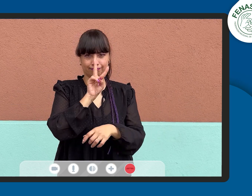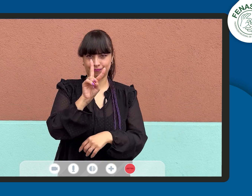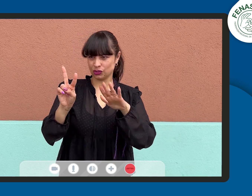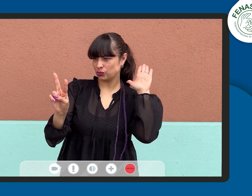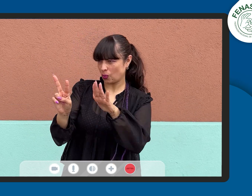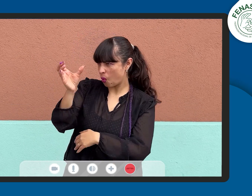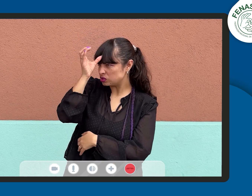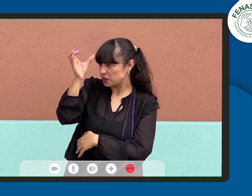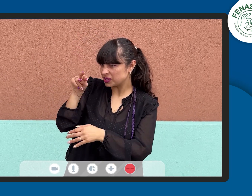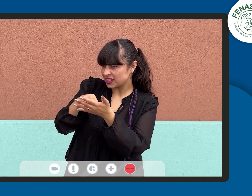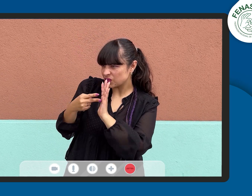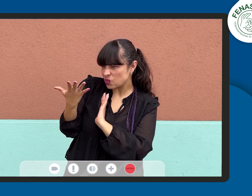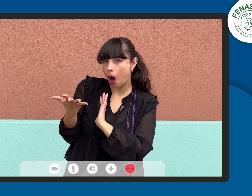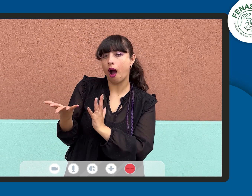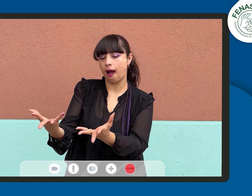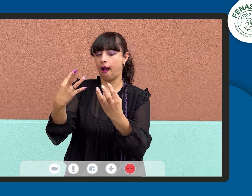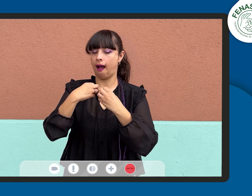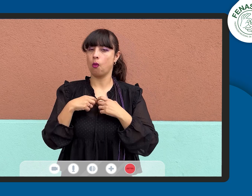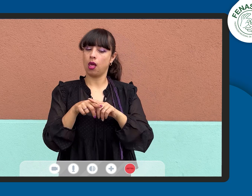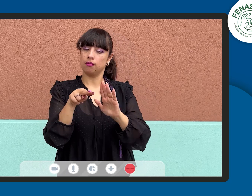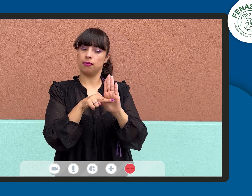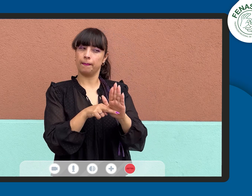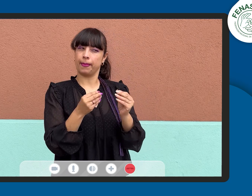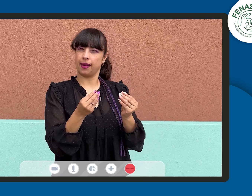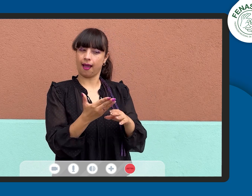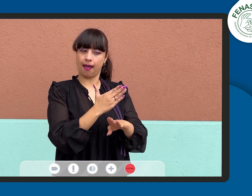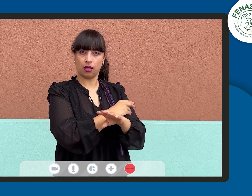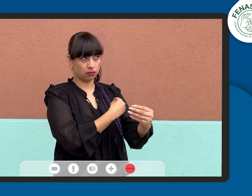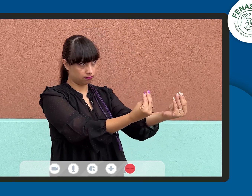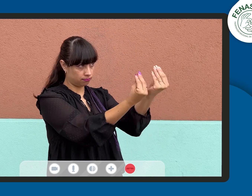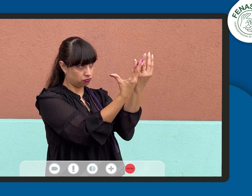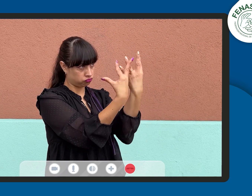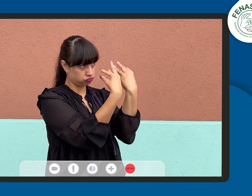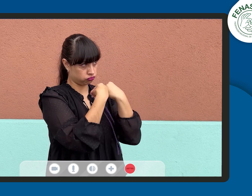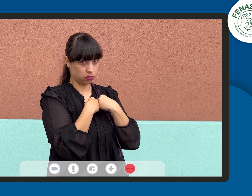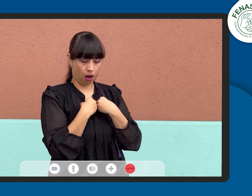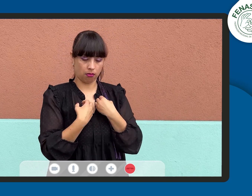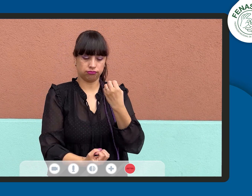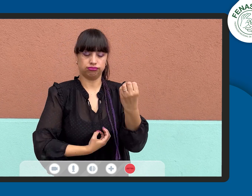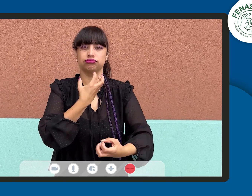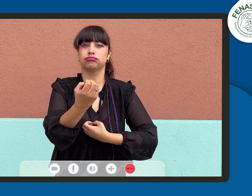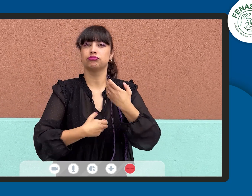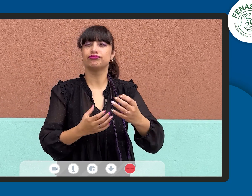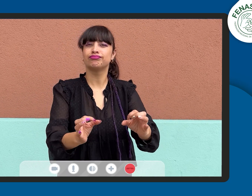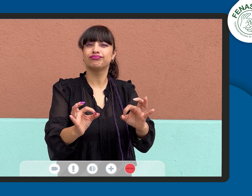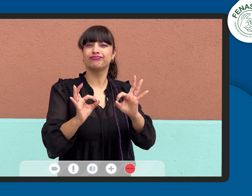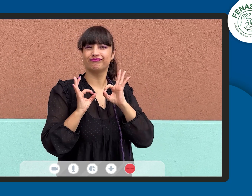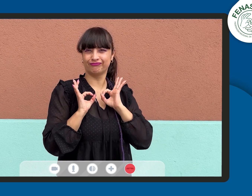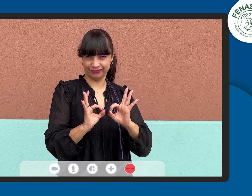deliberada. Es importante primero apropiarnos de los conceptos básicos y significados y una vez formados, expresarnos